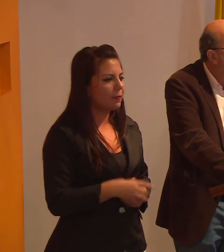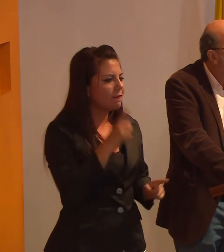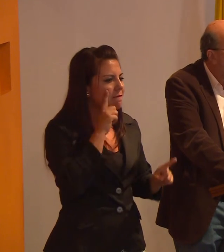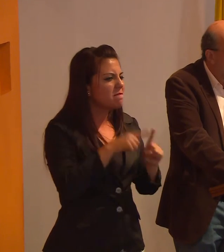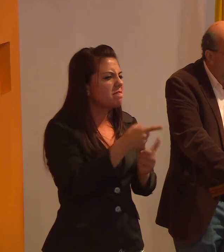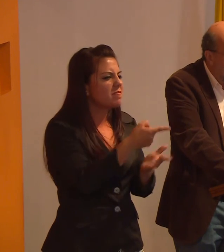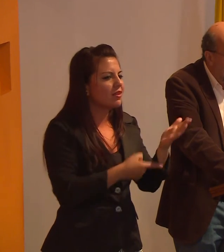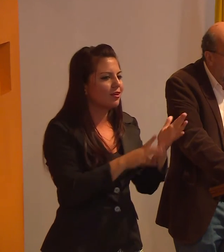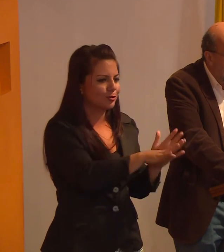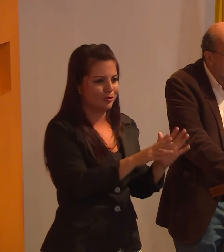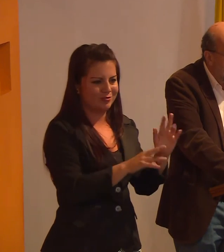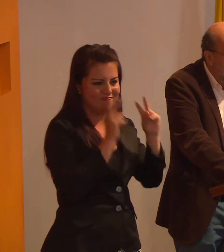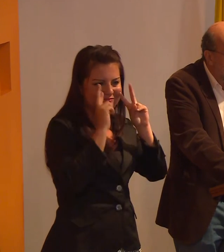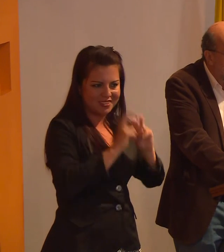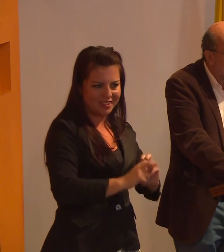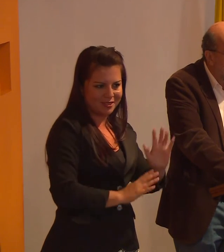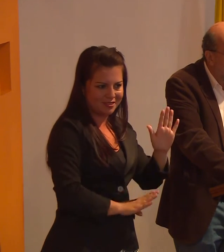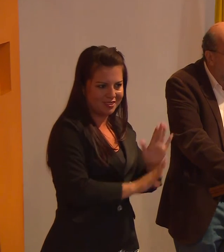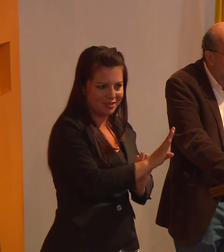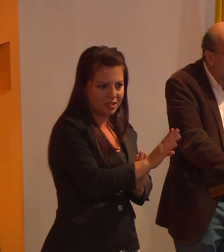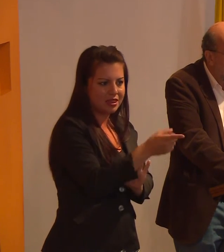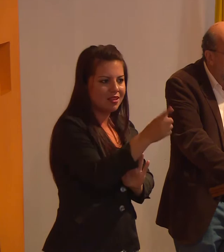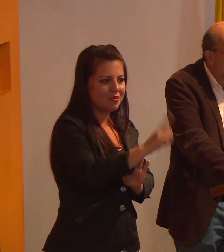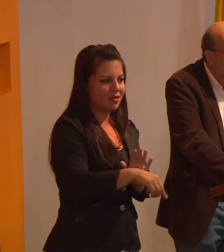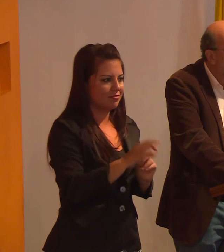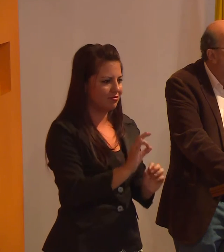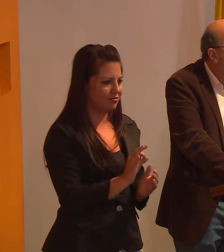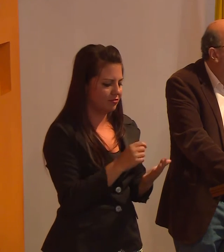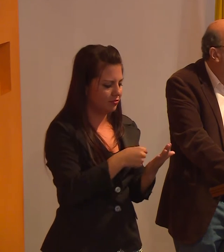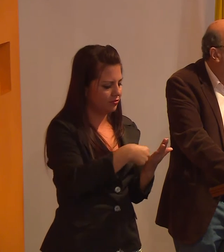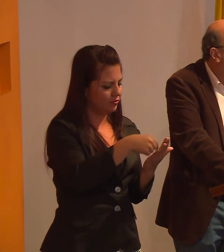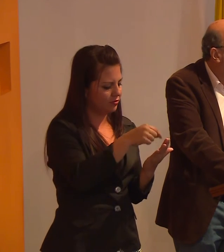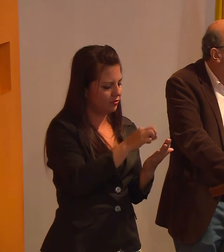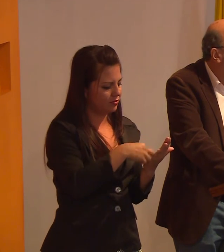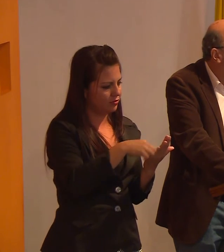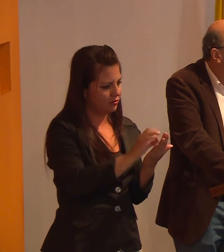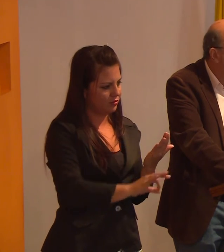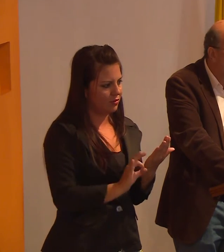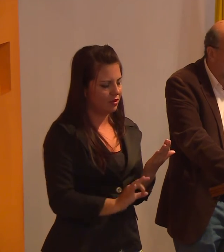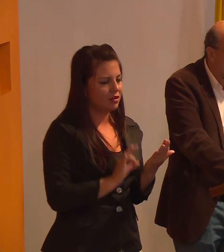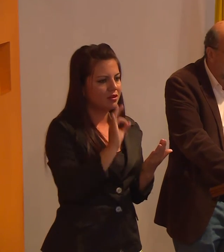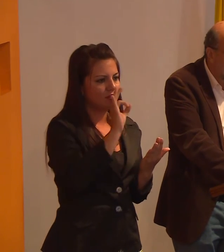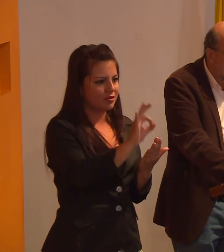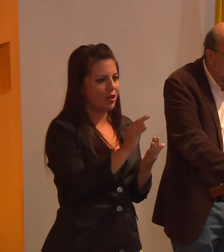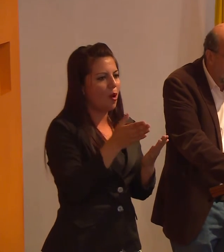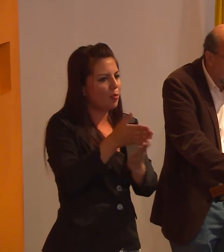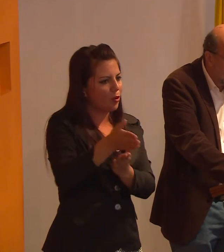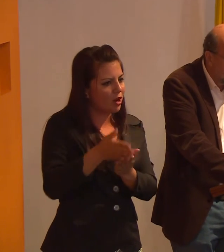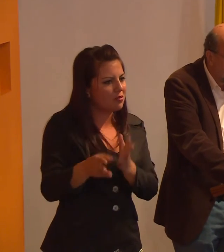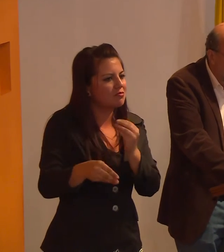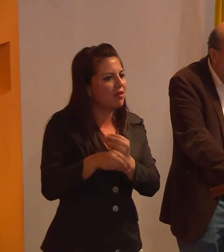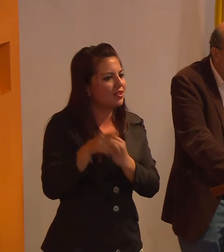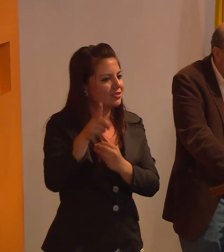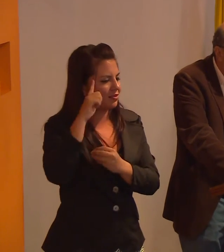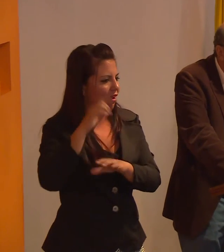investigaciones, para la acreditación de programas y las tareas de dirección sindical.